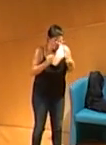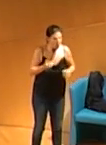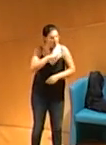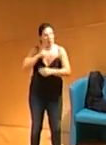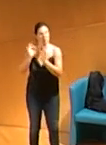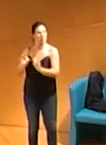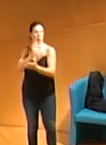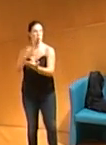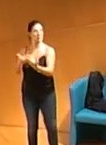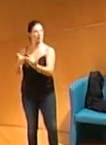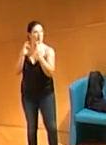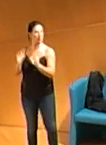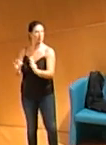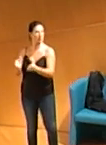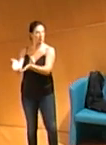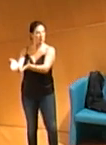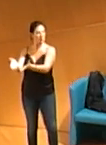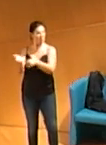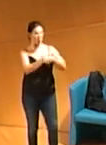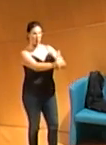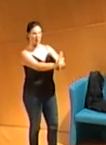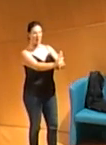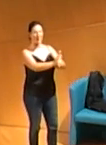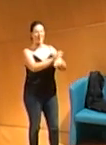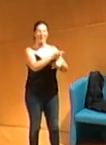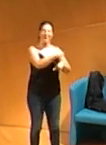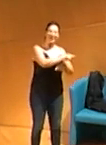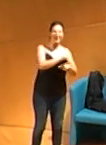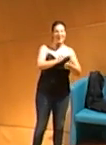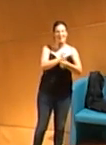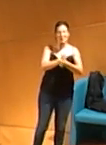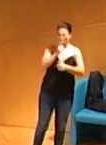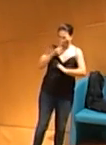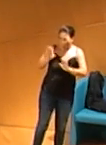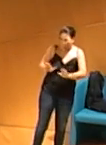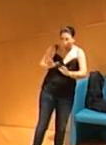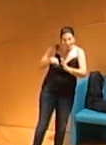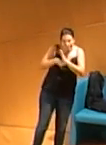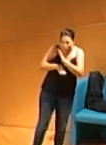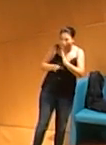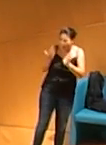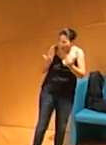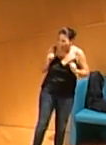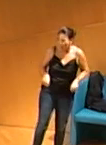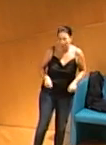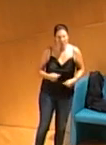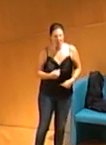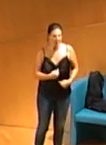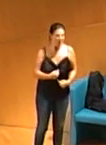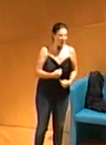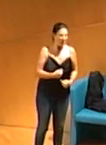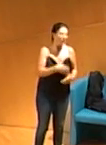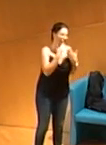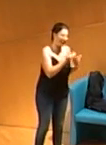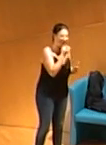ce qu'on dit de nos autres enfants. Et voilà, c'est ce dialogue en fait entre eux et nous qui a fait l'essence du livre. C'est pas